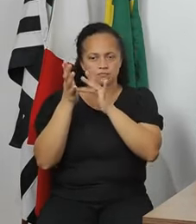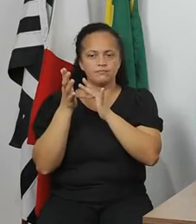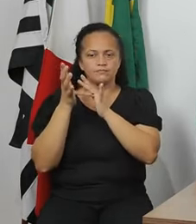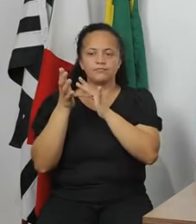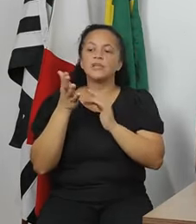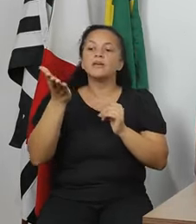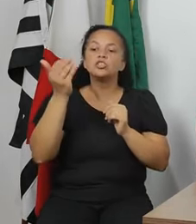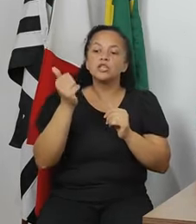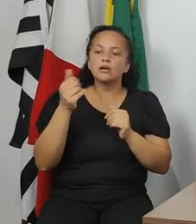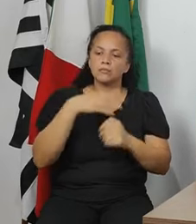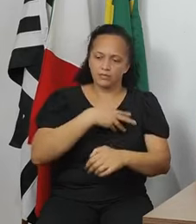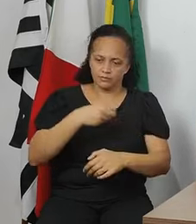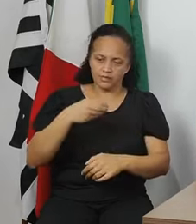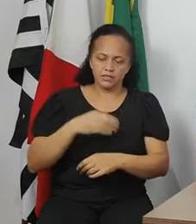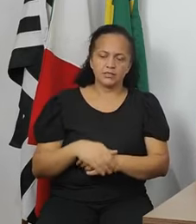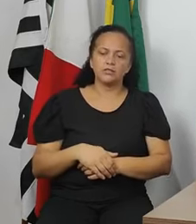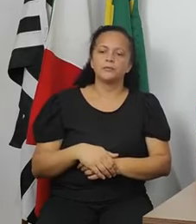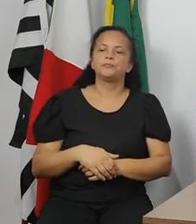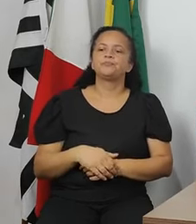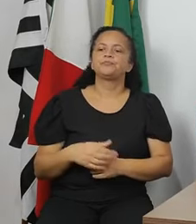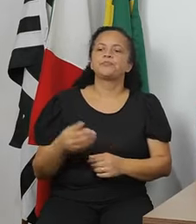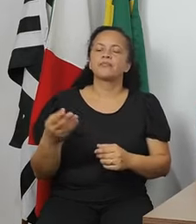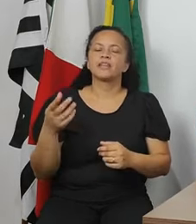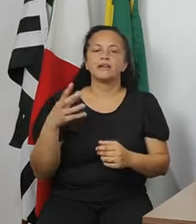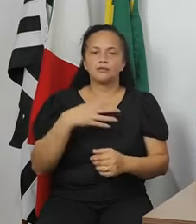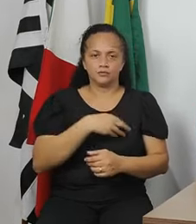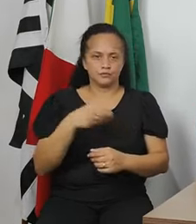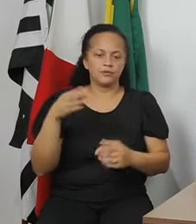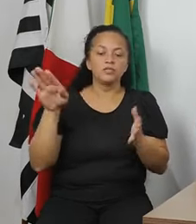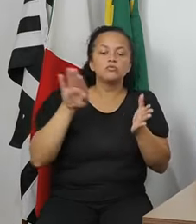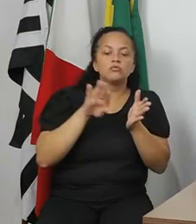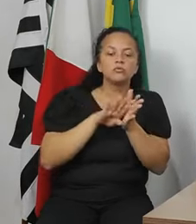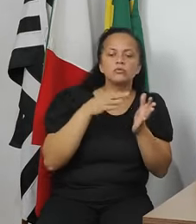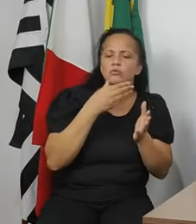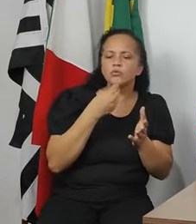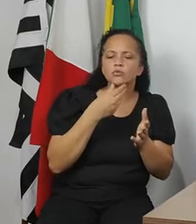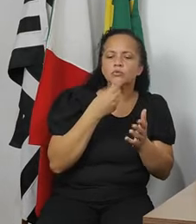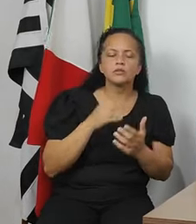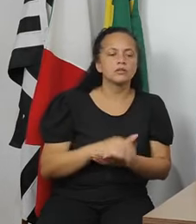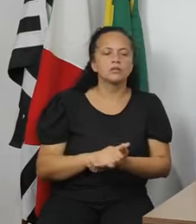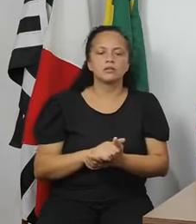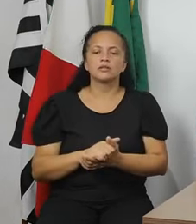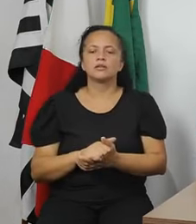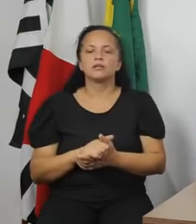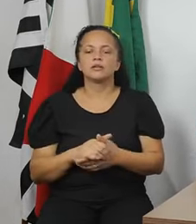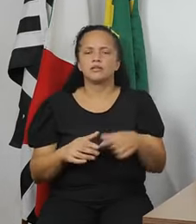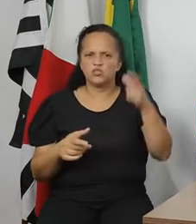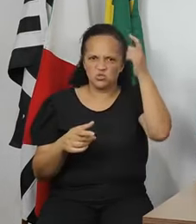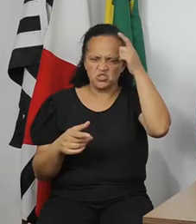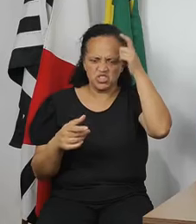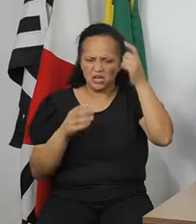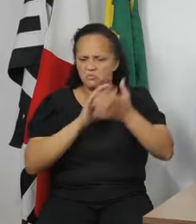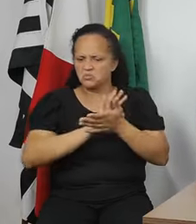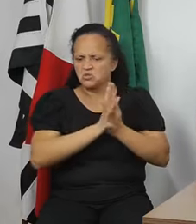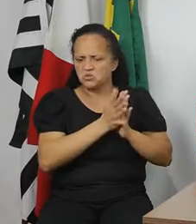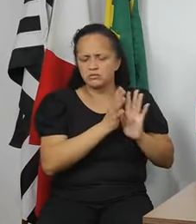terra, espumando. E aí perguntou o pai dele, ou Jesus perguntou ao pai dele, né? Quanto